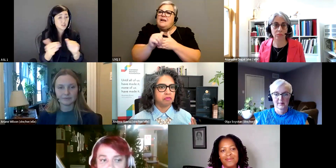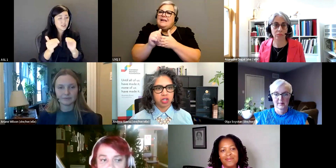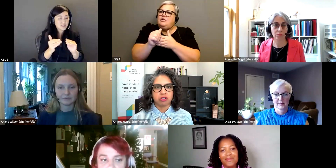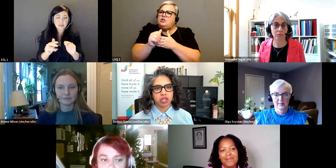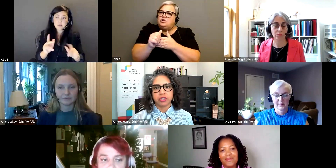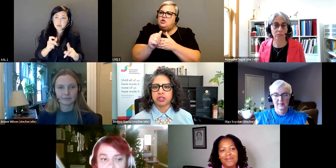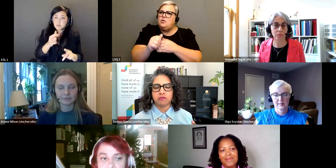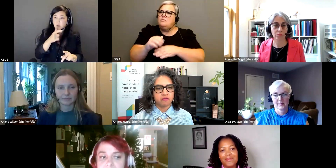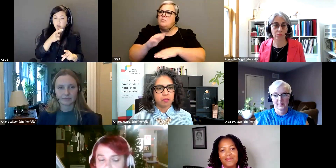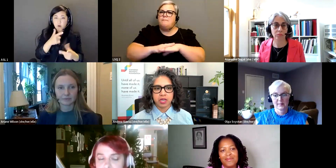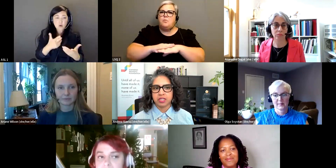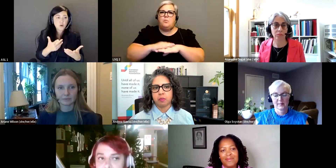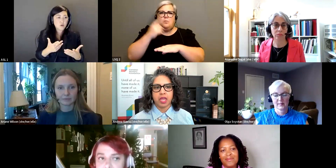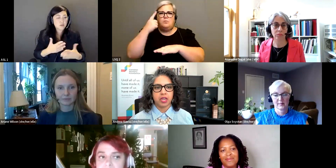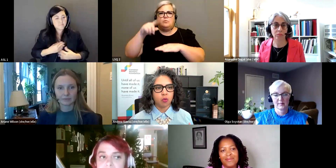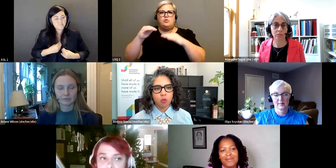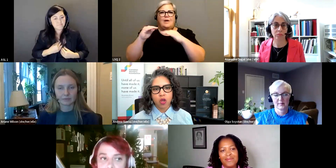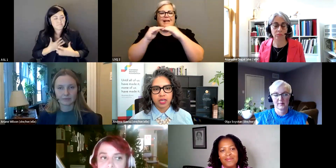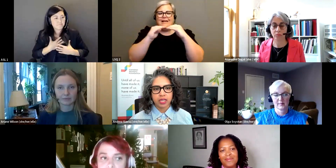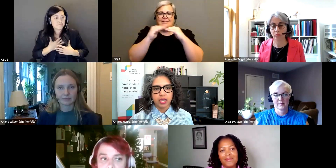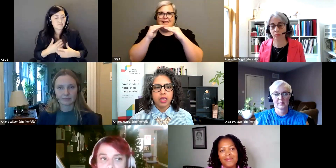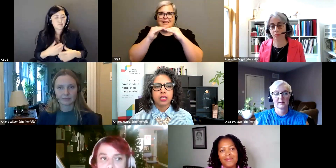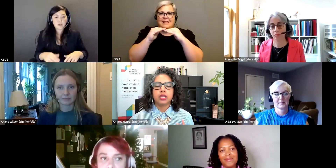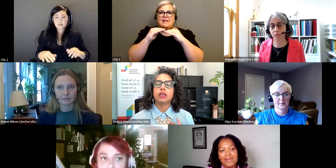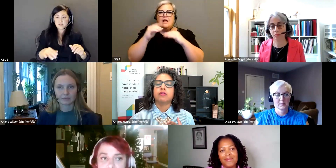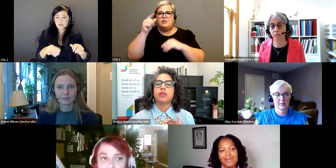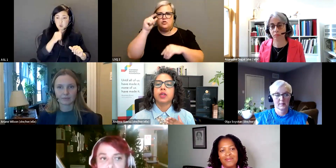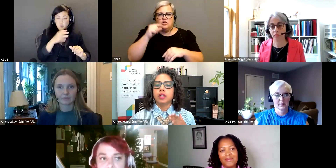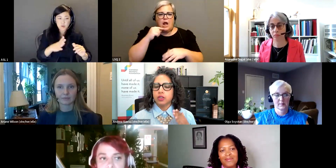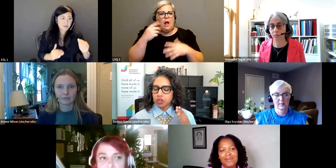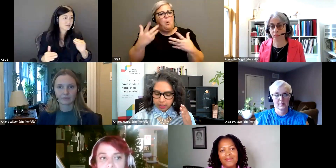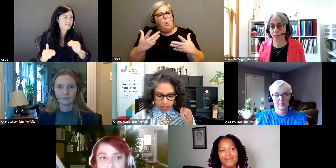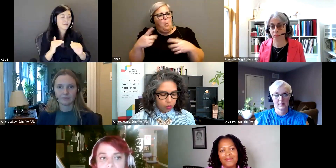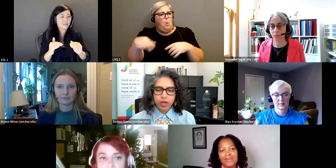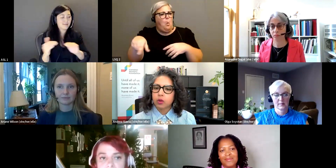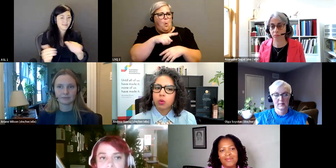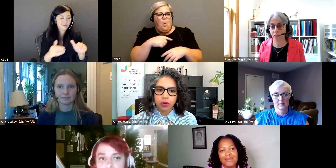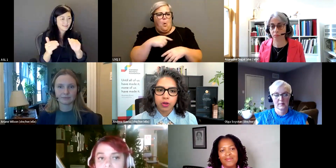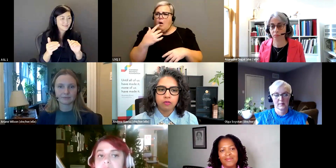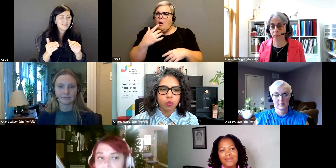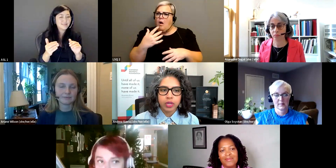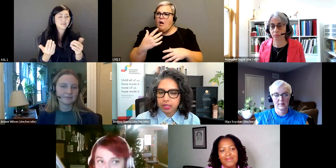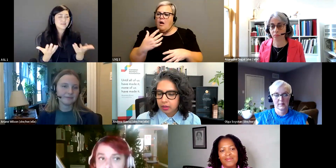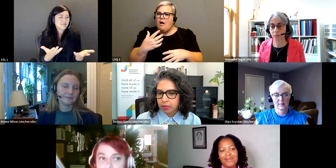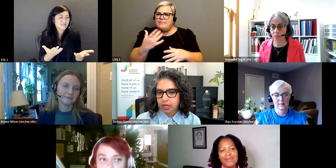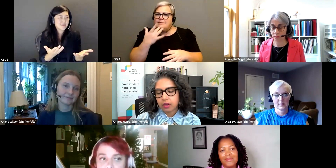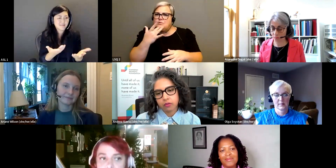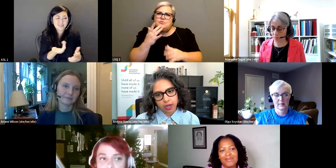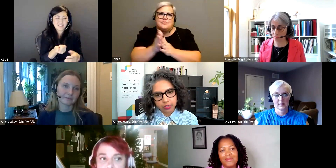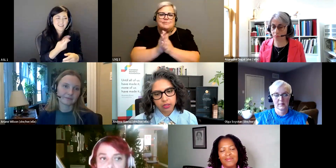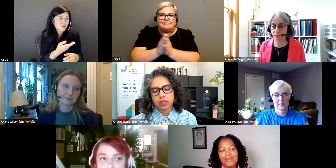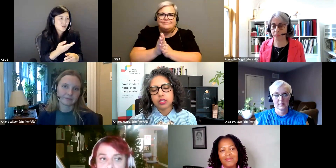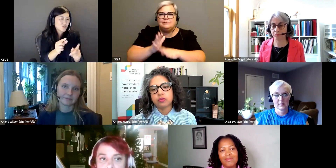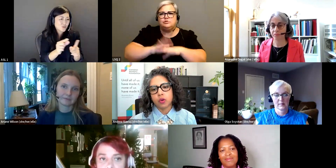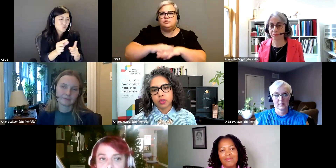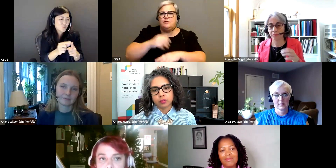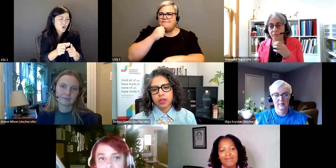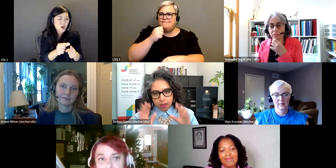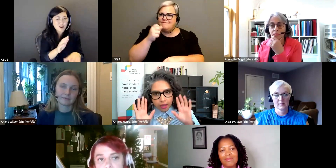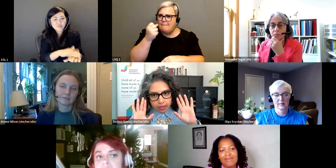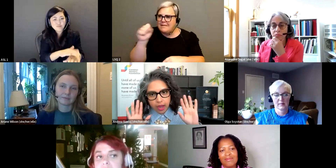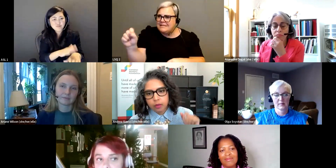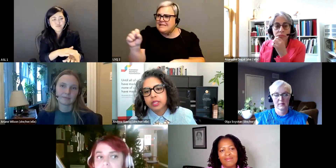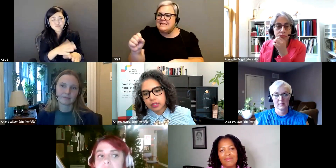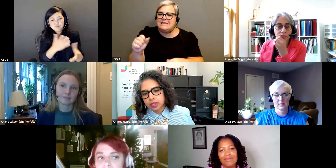travaillent en matière d'équité de genre et ou des gens qui s'intéressent au féminisme, à la justice en matière de genre, à